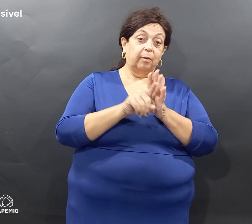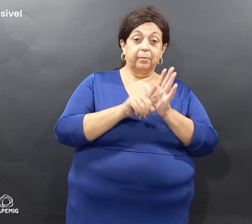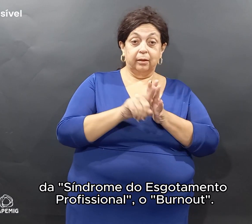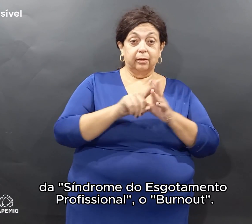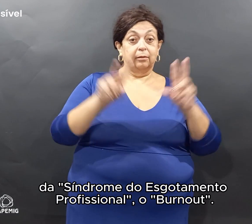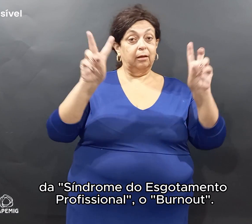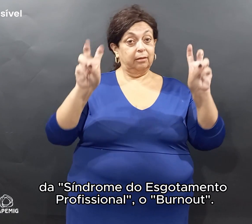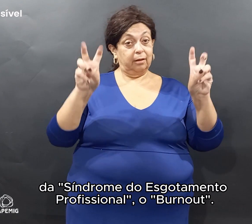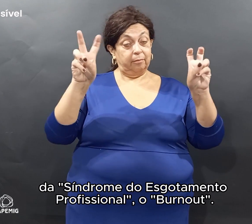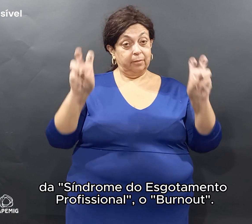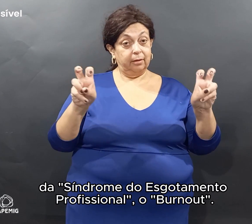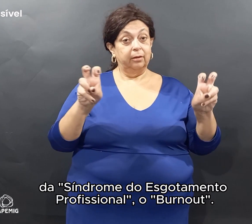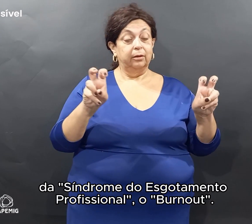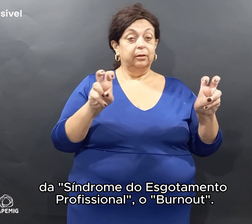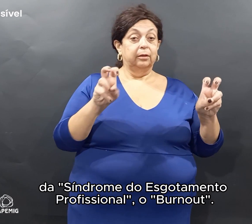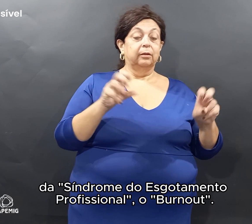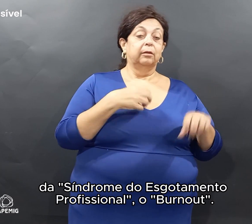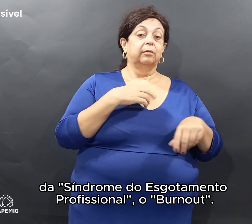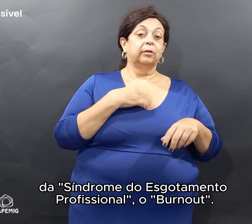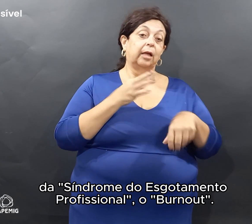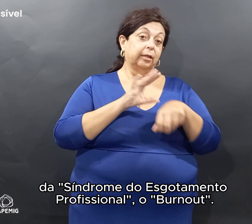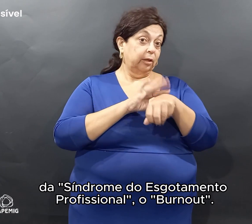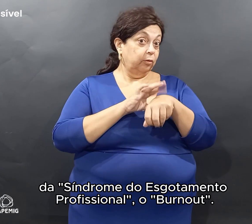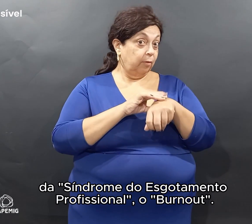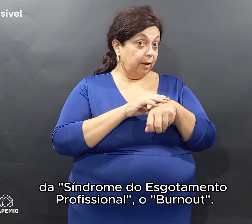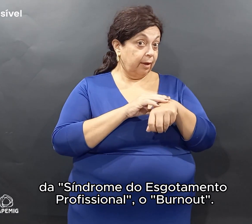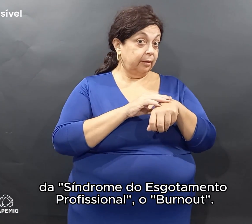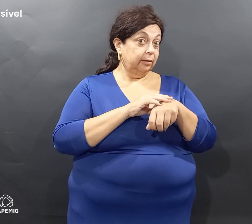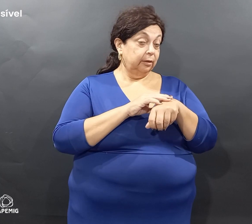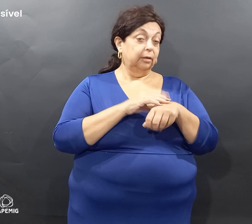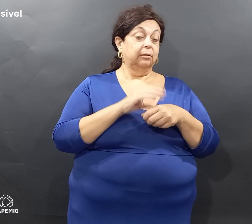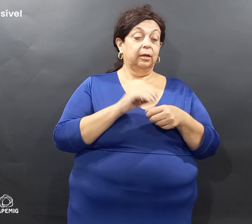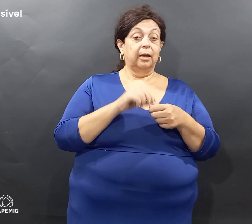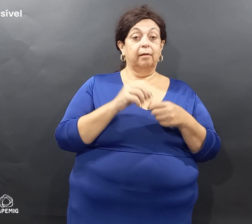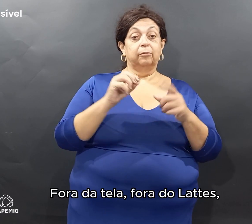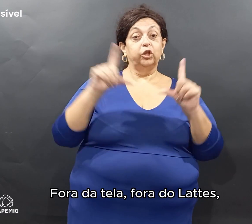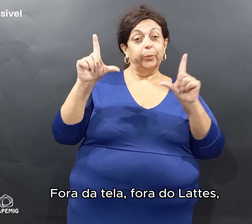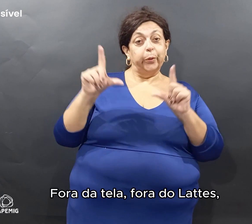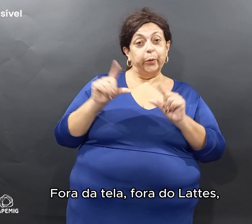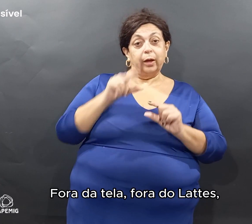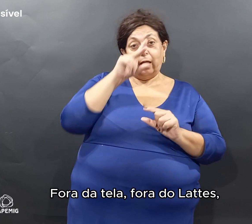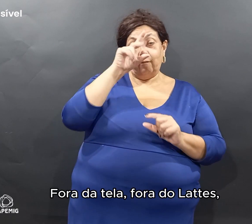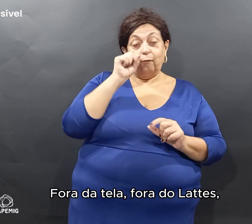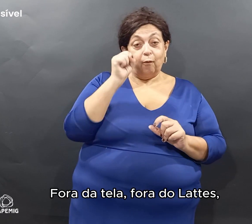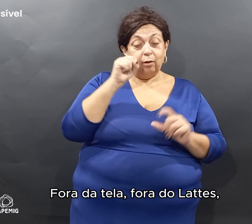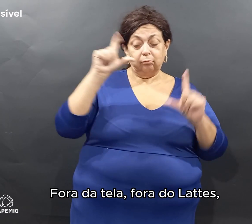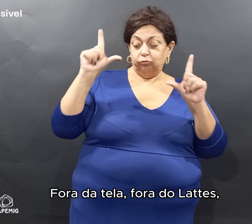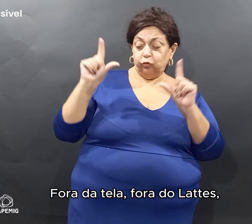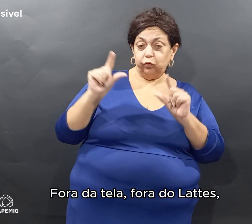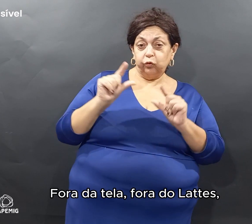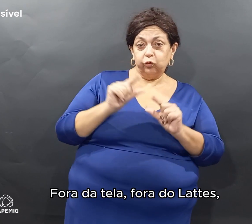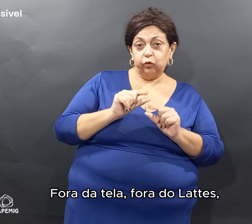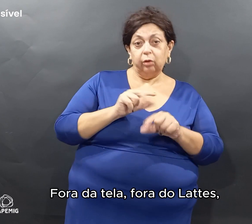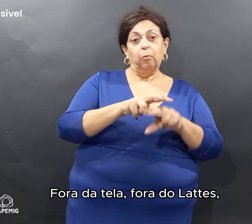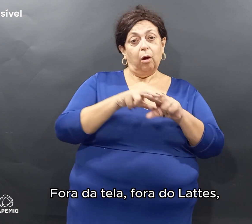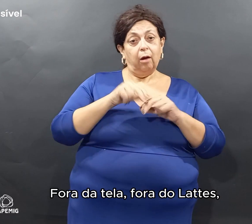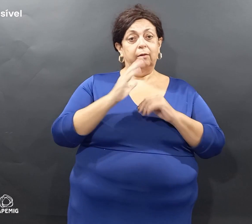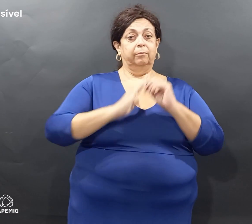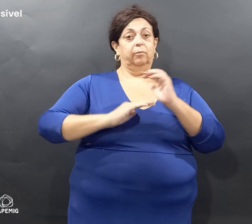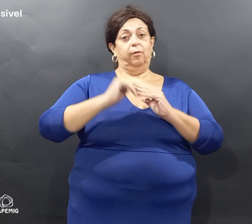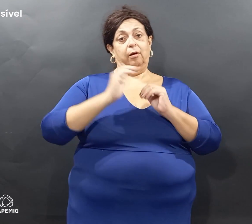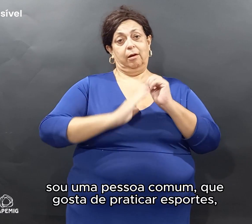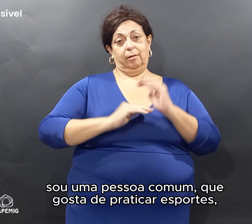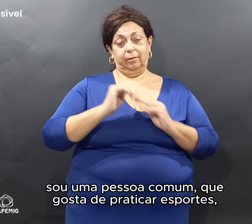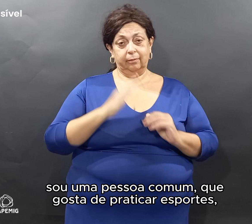acerca da síndrome do esgotamento profissional, que é o burnout. Fora da tela, fora do